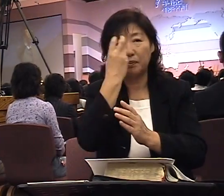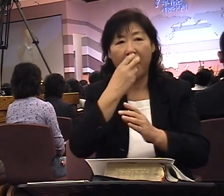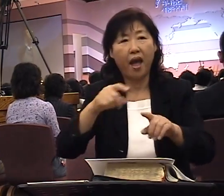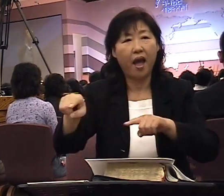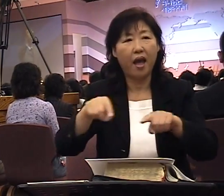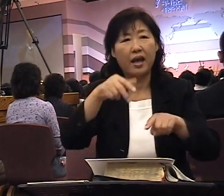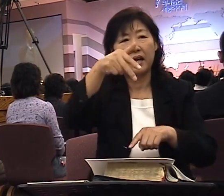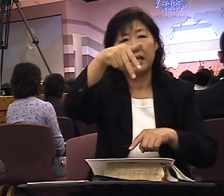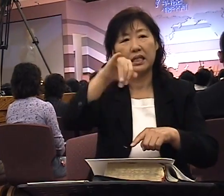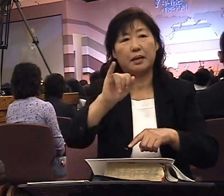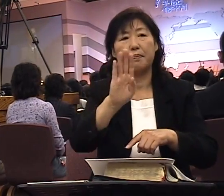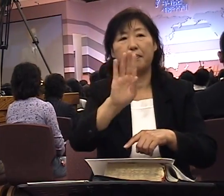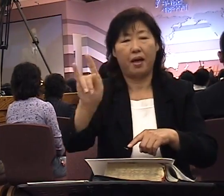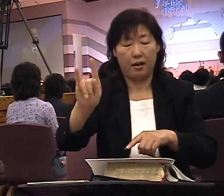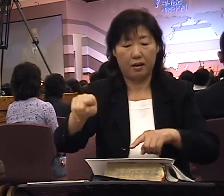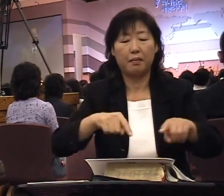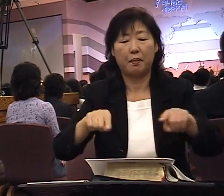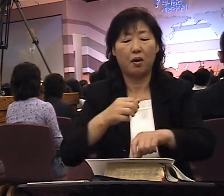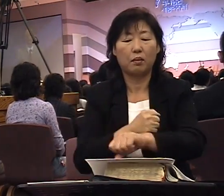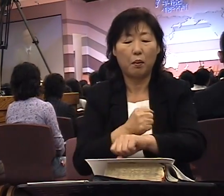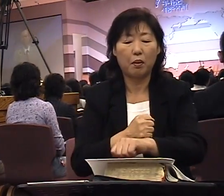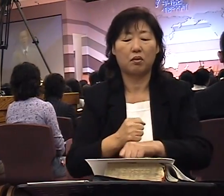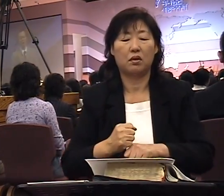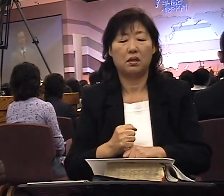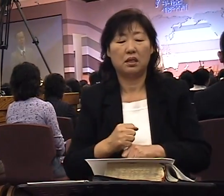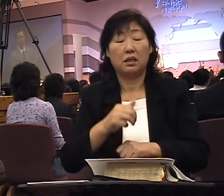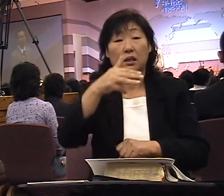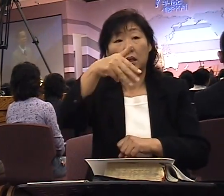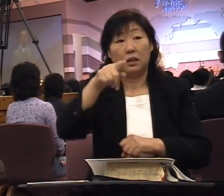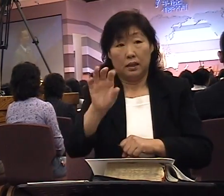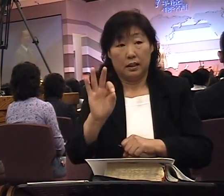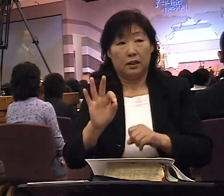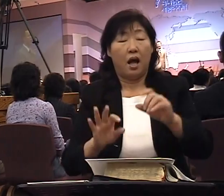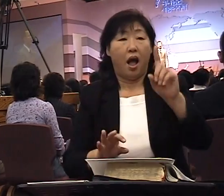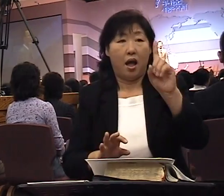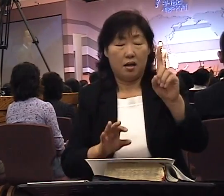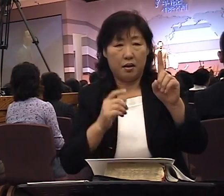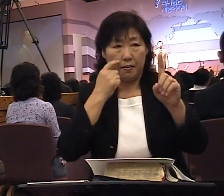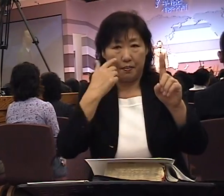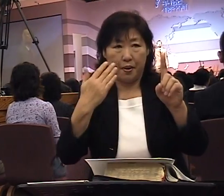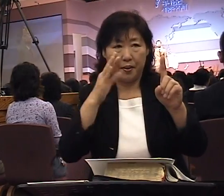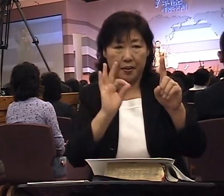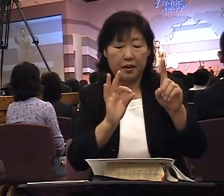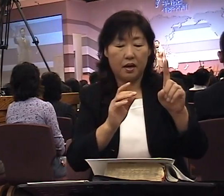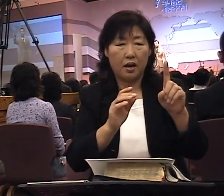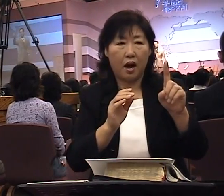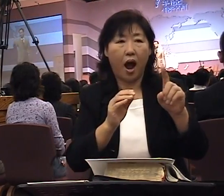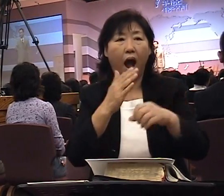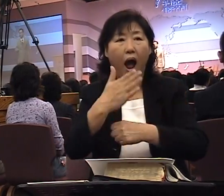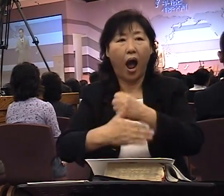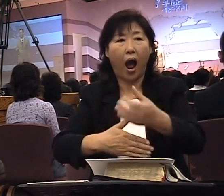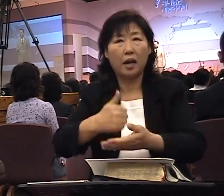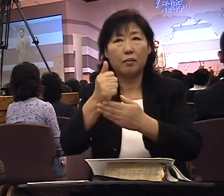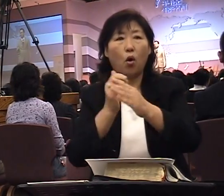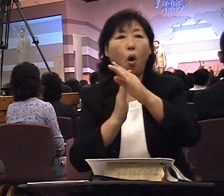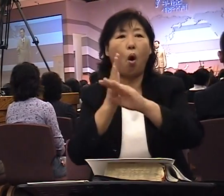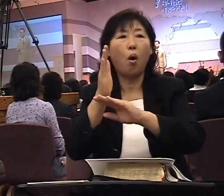하신다는 말입니다. 여러분 창세기에서 한 가지 우리가 분명히 봐야 되는 것은 하나님의 overruling